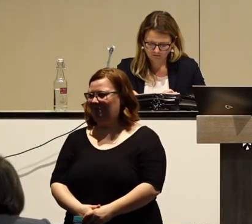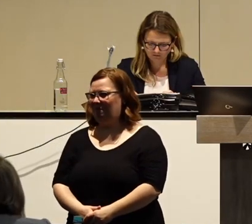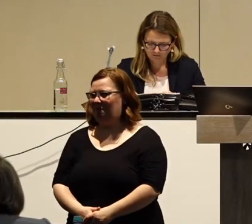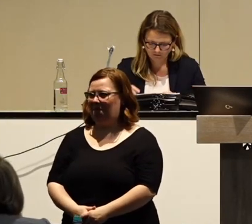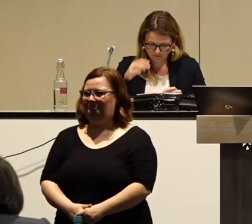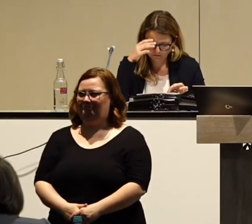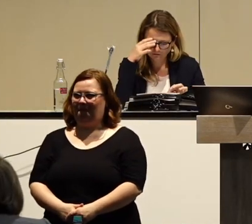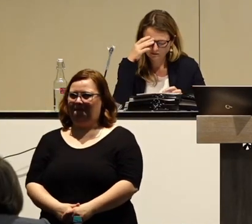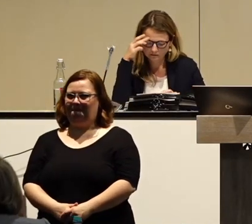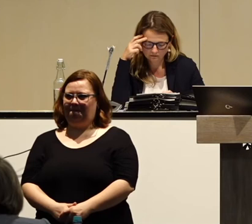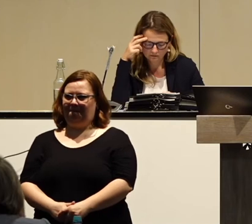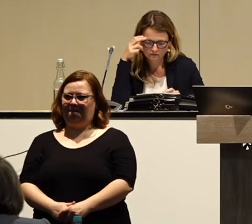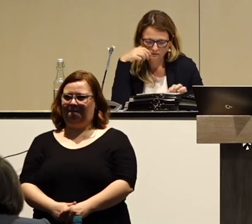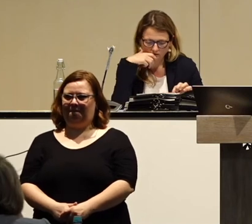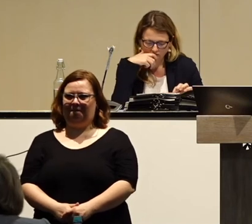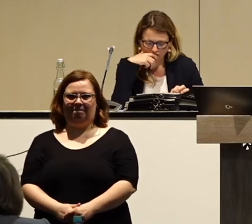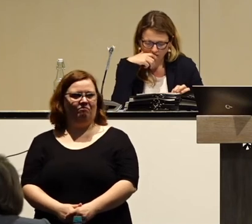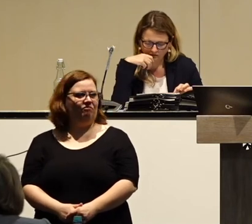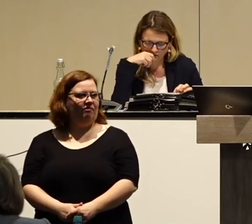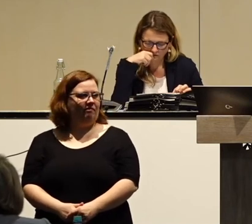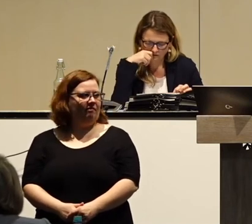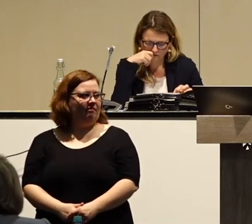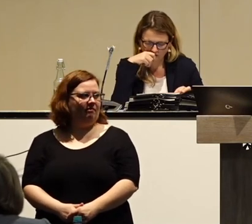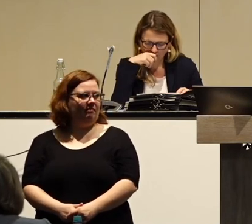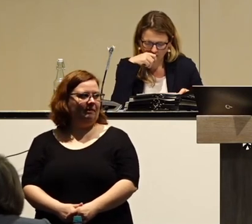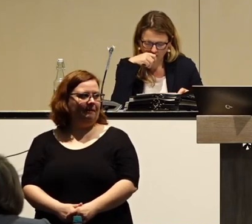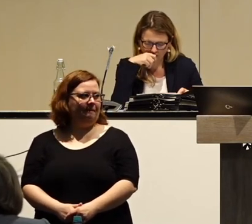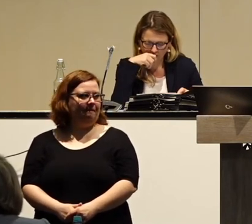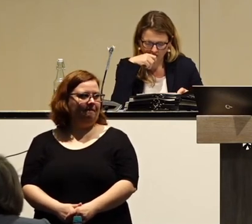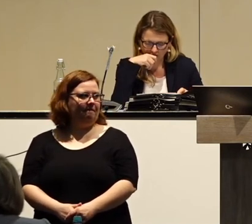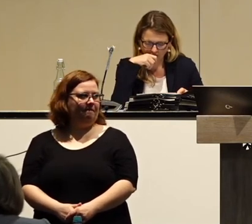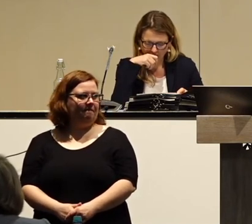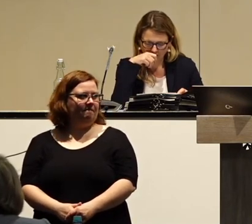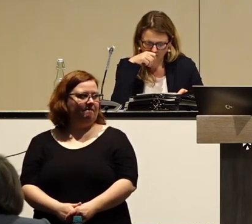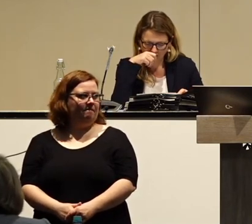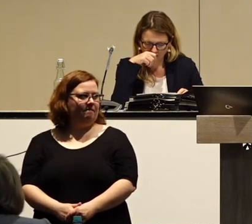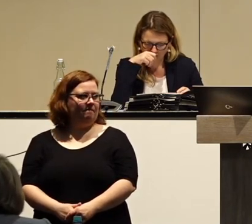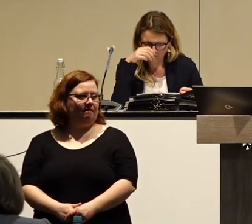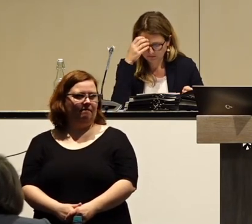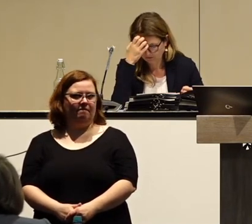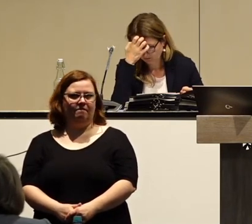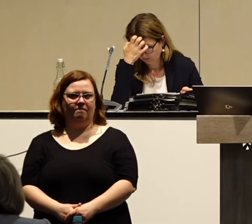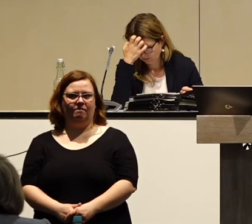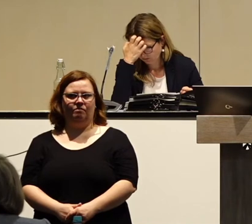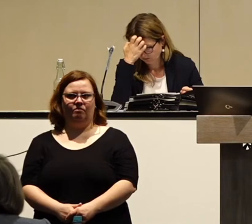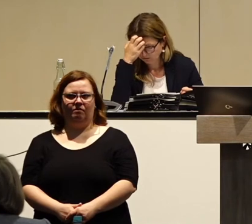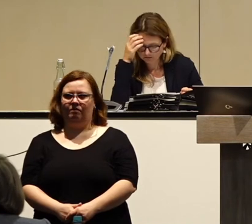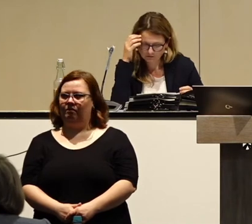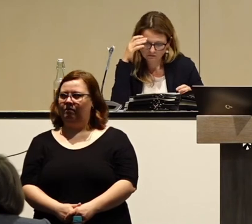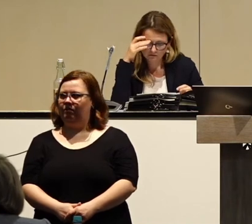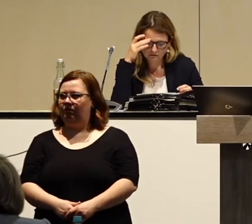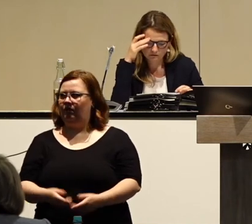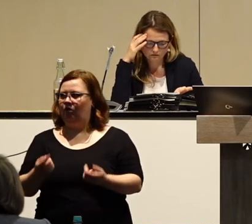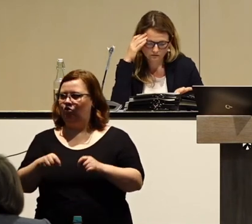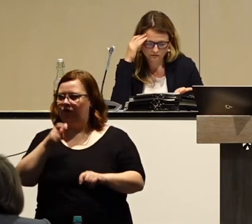So, wer hat weiterhin das Wort? War Frau Frohwieser und Sie, da würde ich Sie zunächst mal dran nehmen und Frau Frohwieser dann das Schlusswort geben.